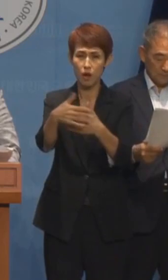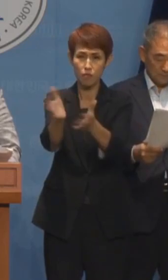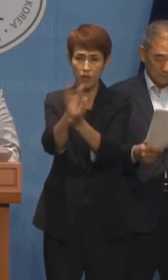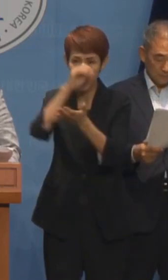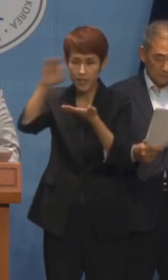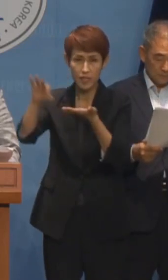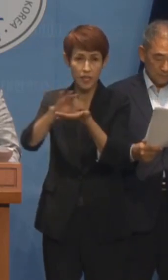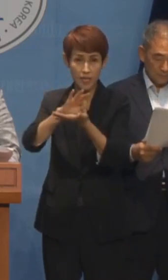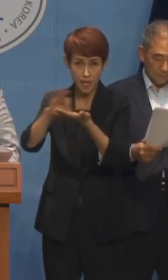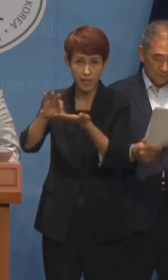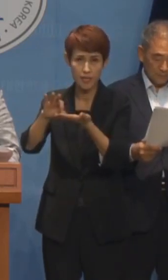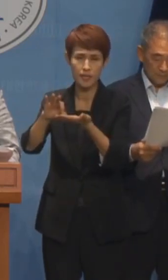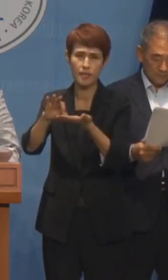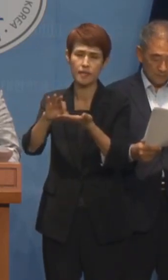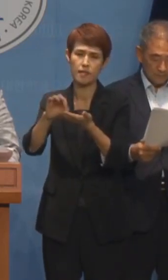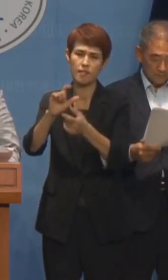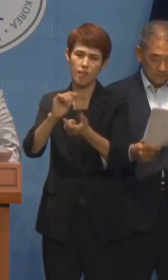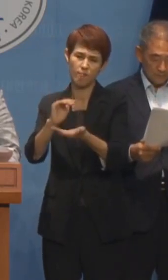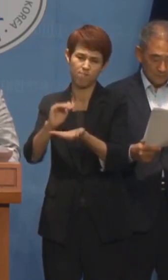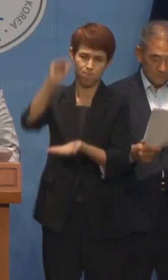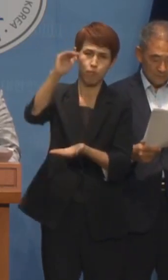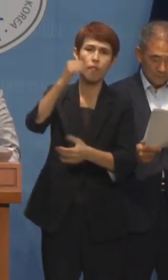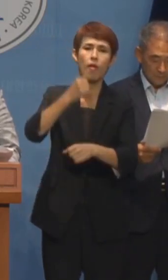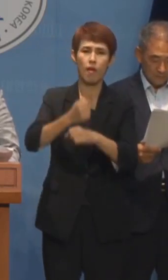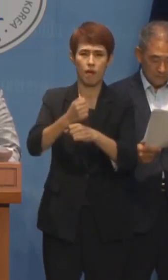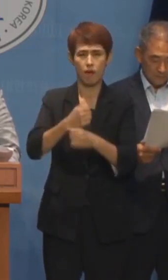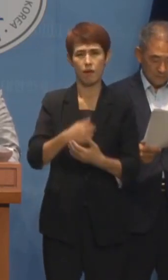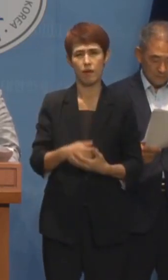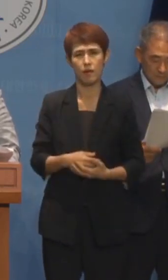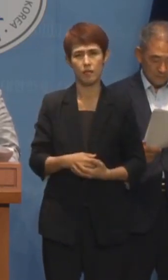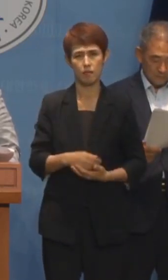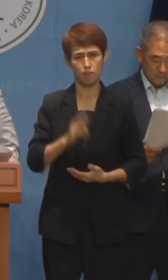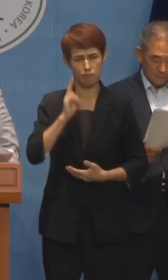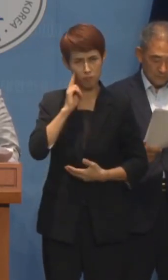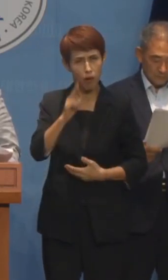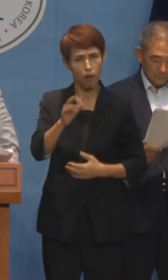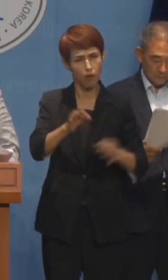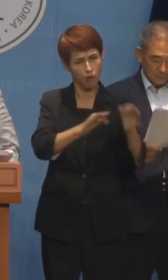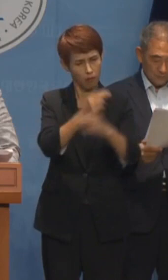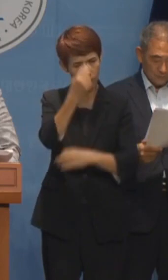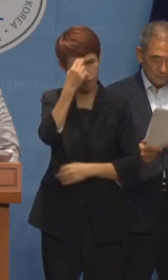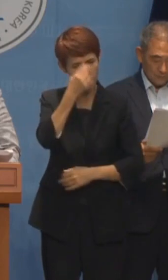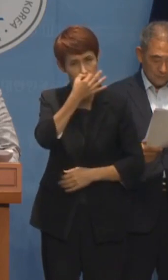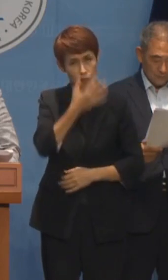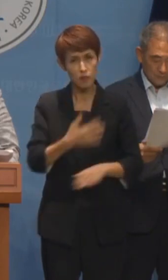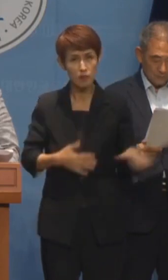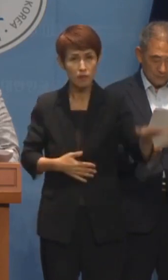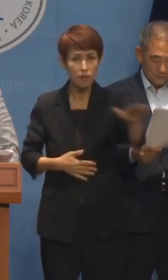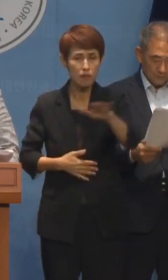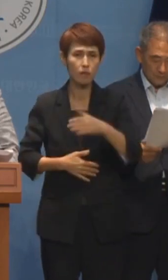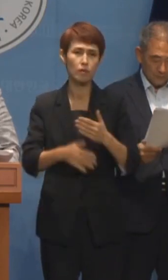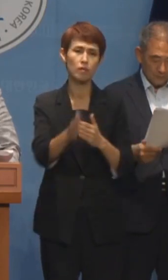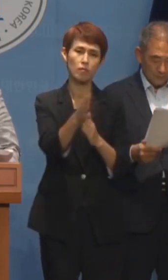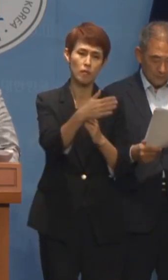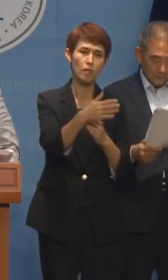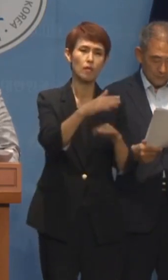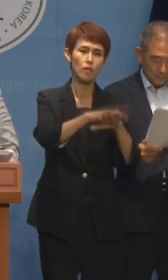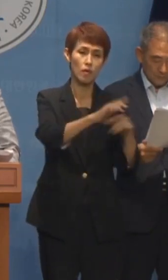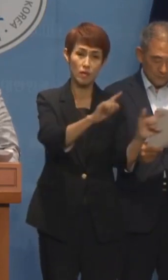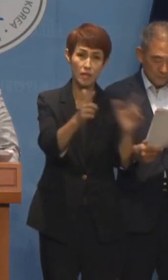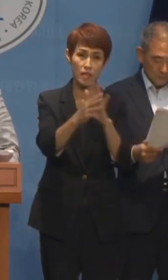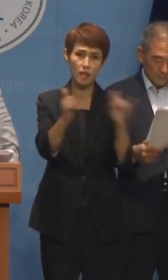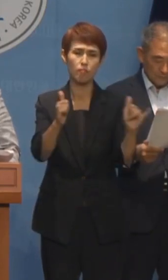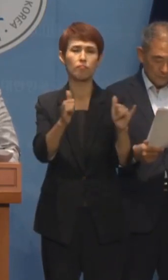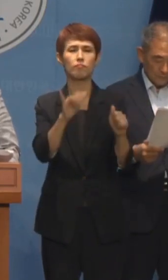예산을 반드시 증액시켜 심각한 경영 불안정에 내몰린 농어민의 삶을